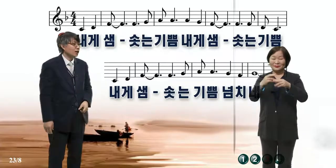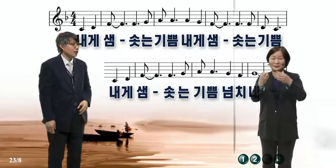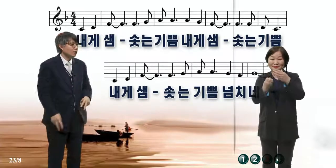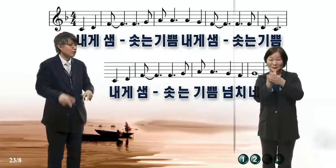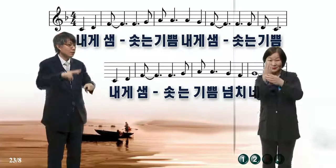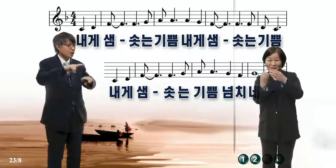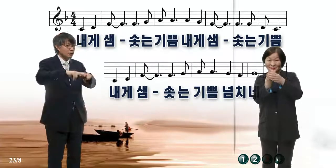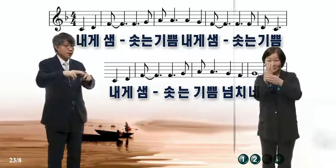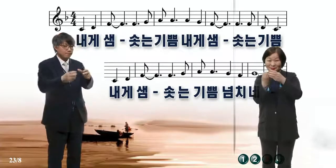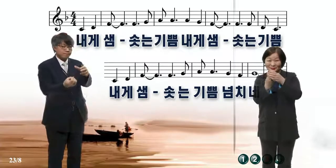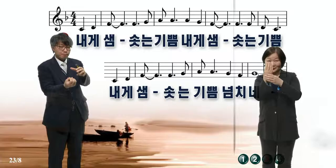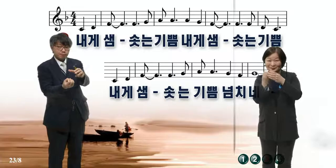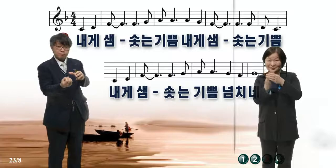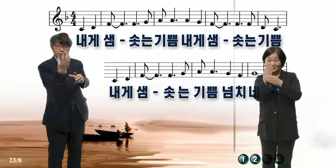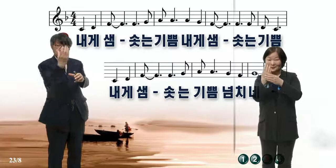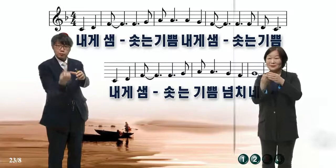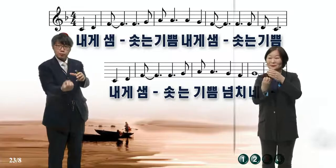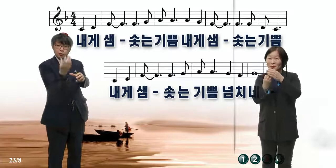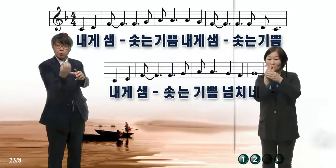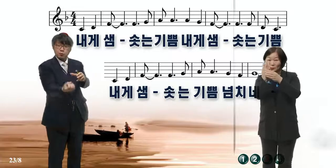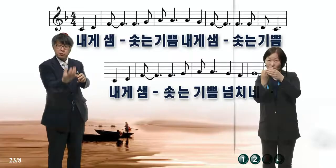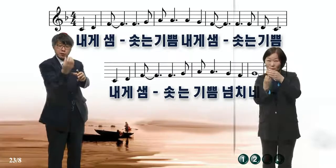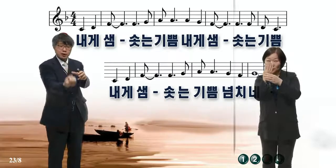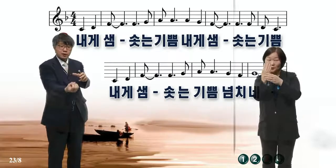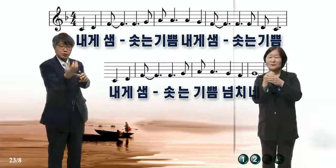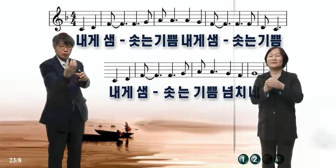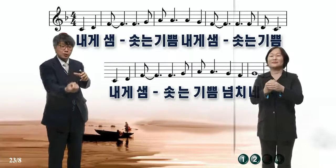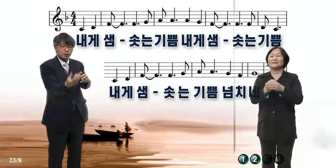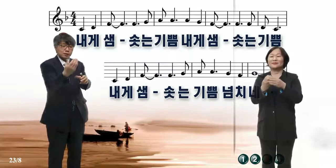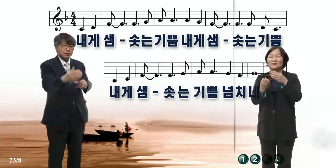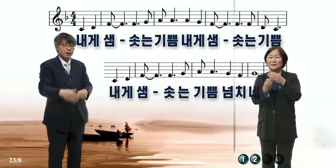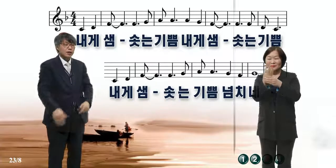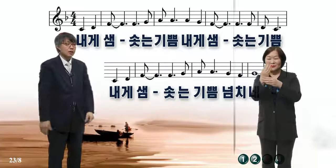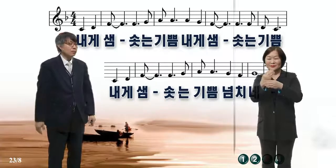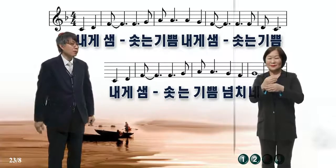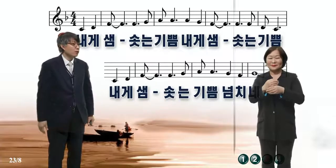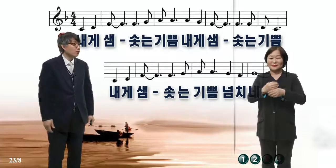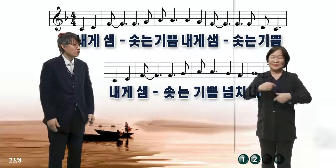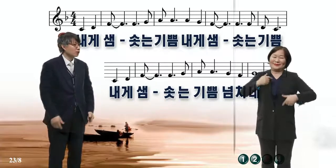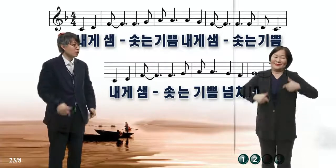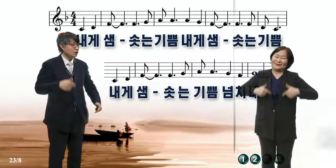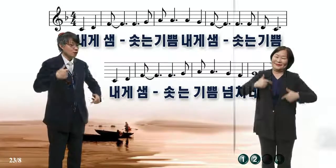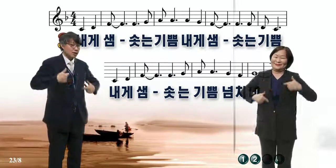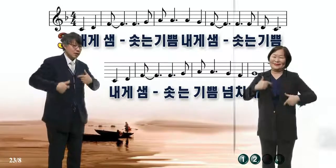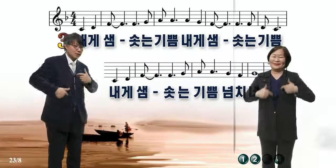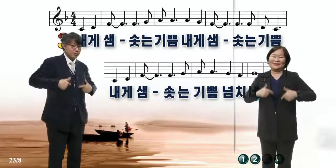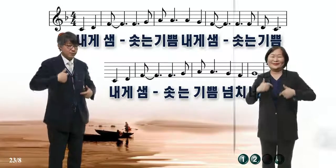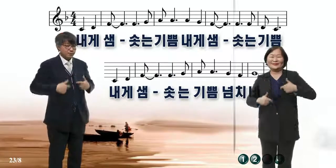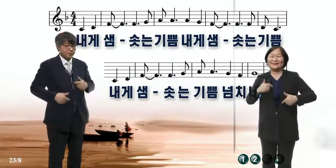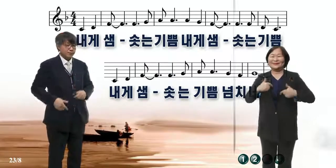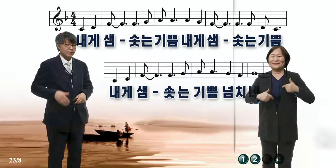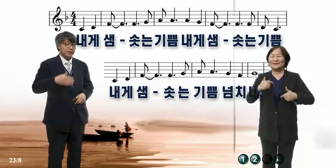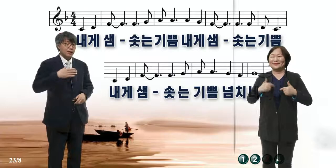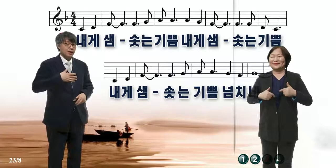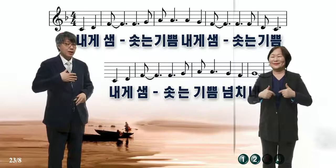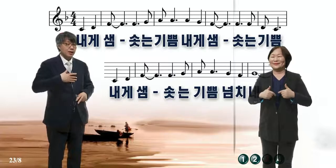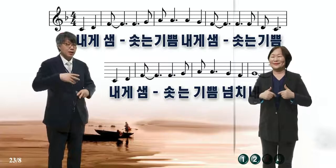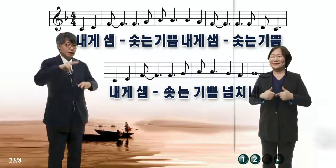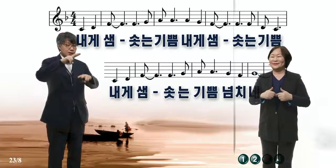할까요? 샘이 퐁퐁퐁퐁 솟아나는 거예요. 솟는 기쁨 배웠습니다. 그죠? 기쁨. 내게